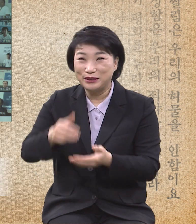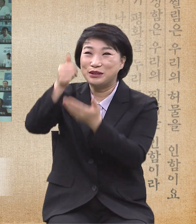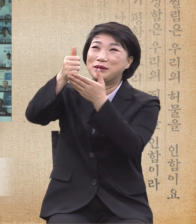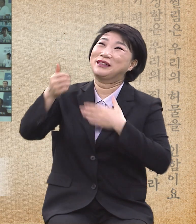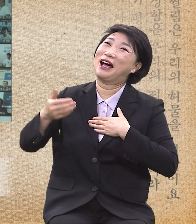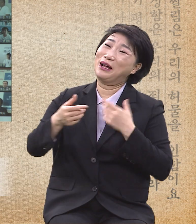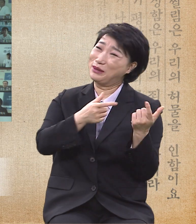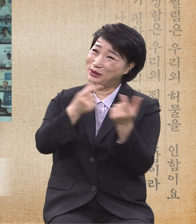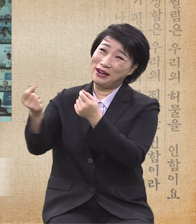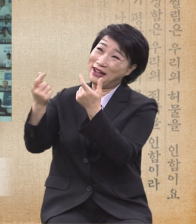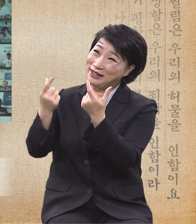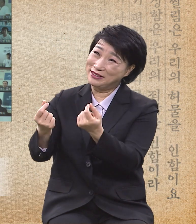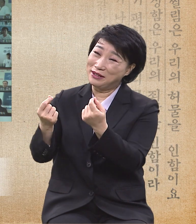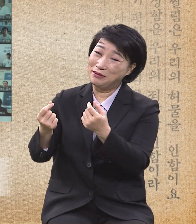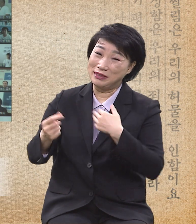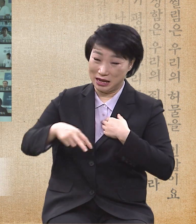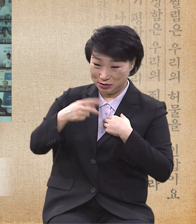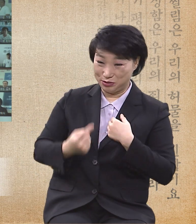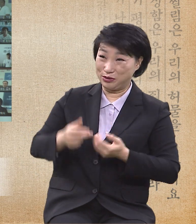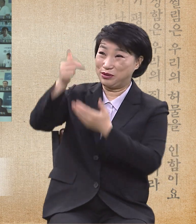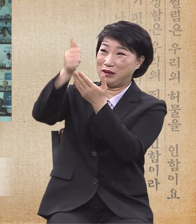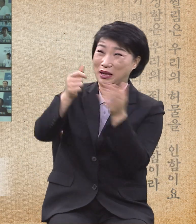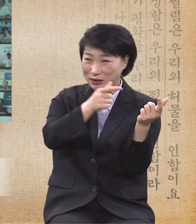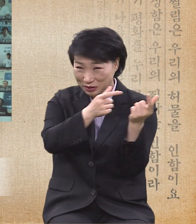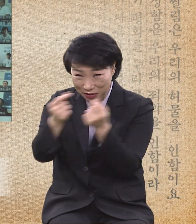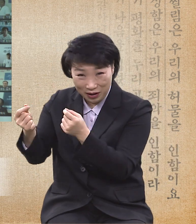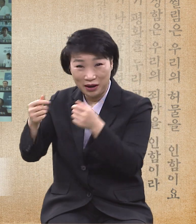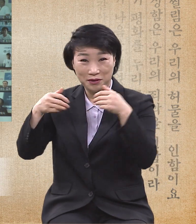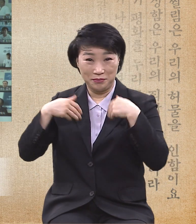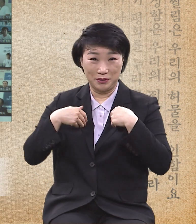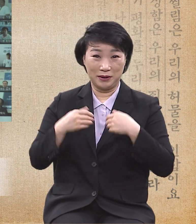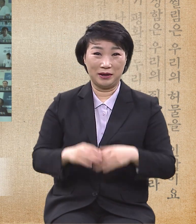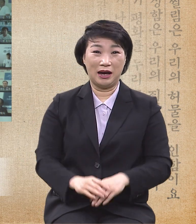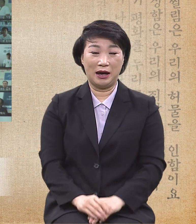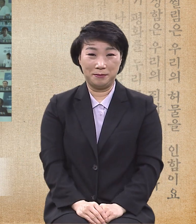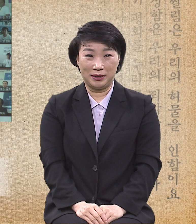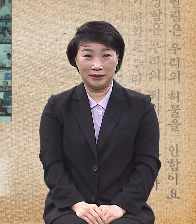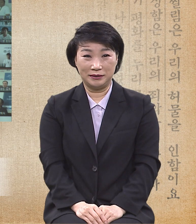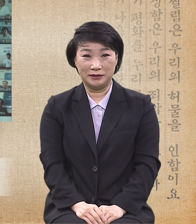나에게 동일하듯이 나도 주 앞에 동일해야 된다 이 말이죠.